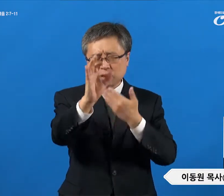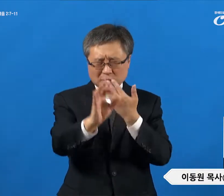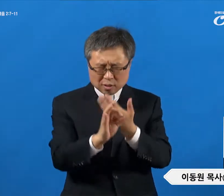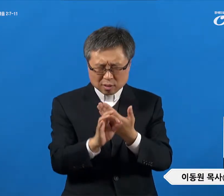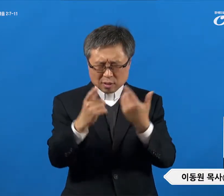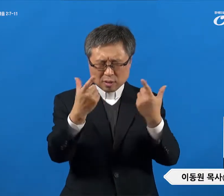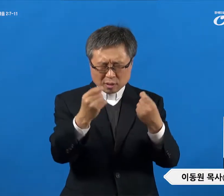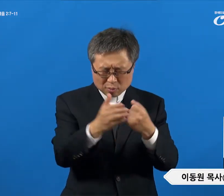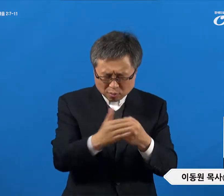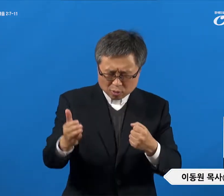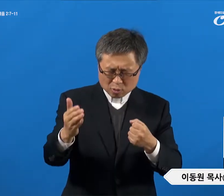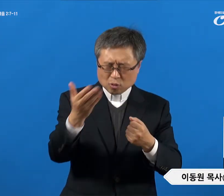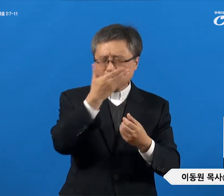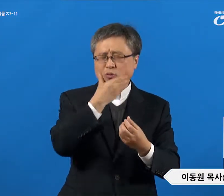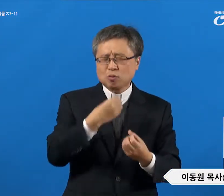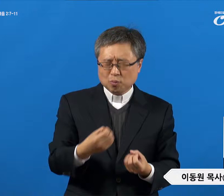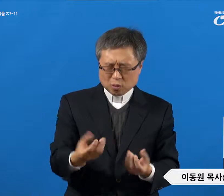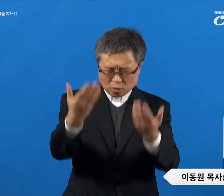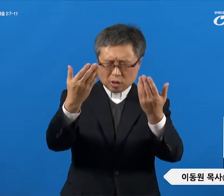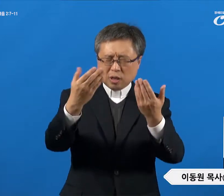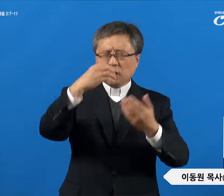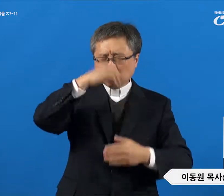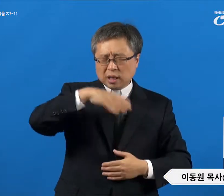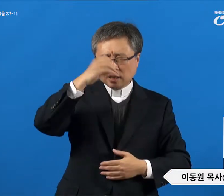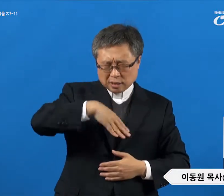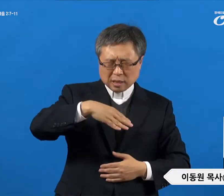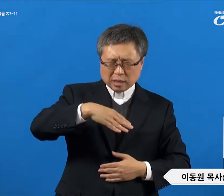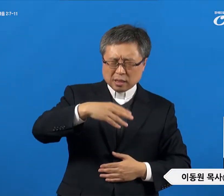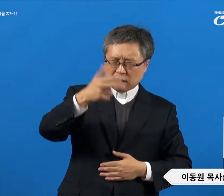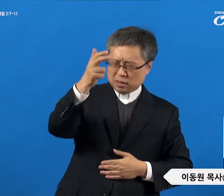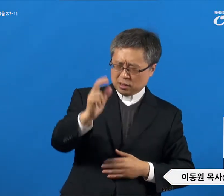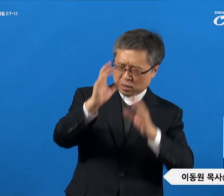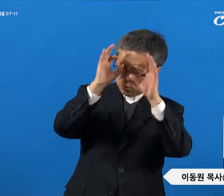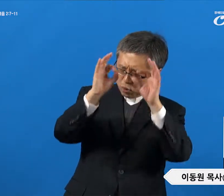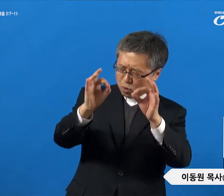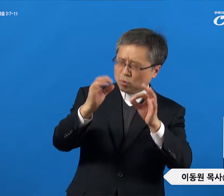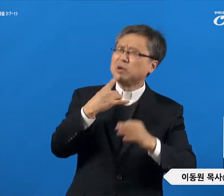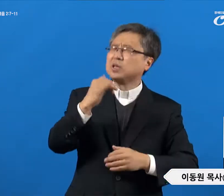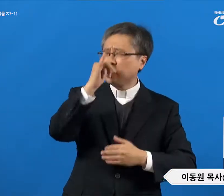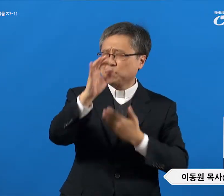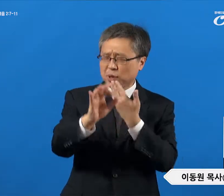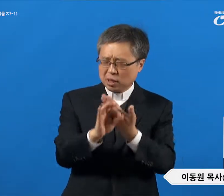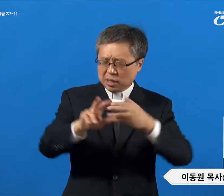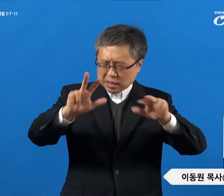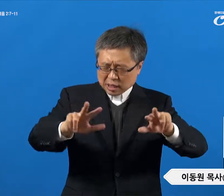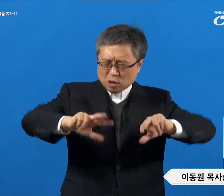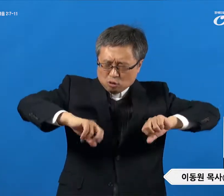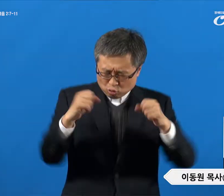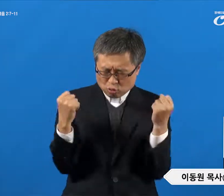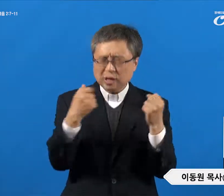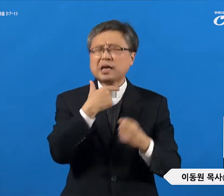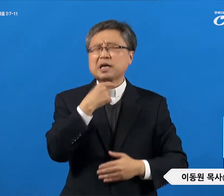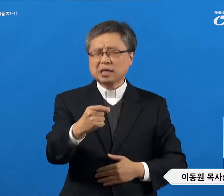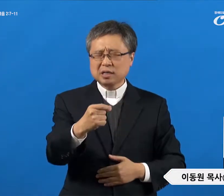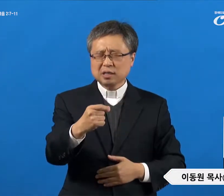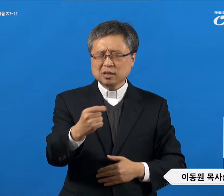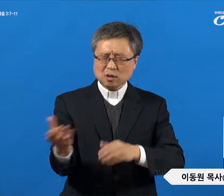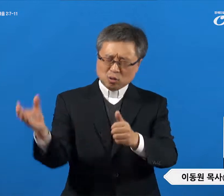축복을 홀드하고 지켜만 보고 있었다면, 하나님 이제 순종하겠사오니 하나님 부어주시기로 작정한